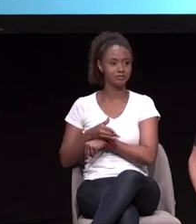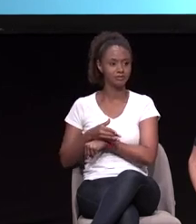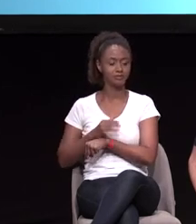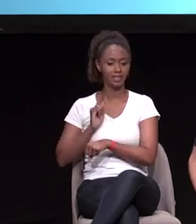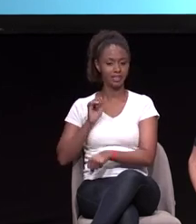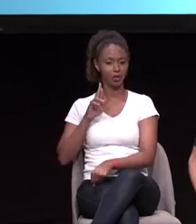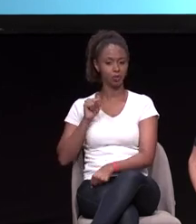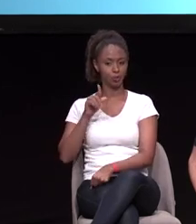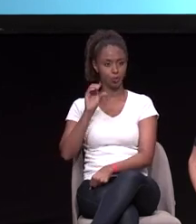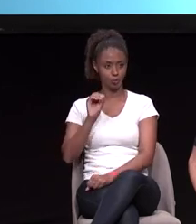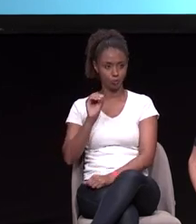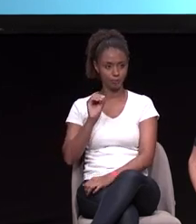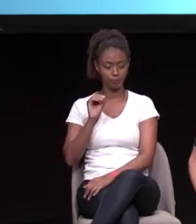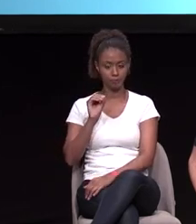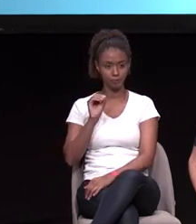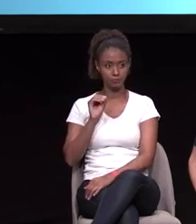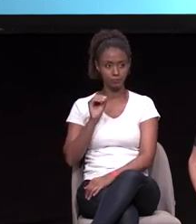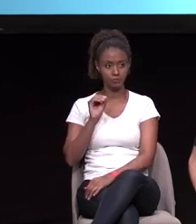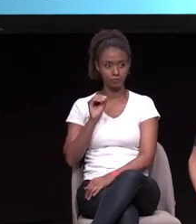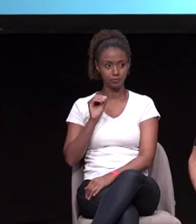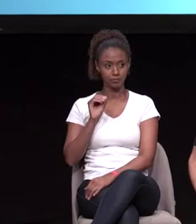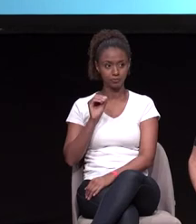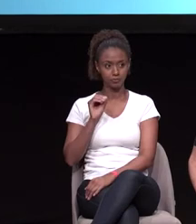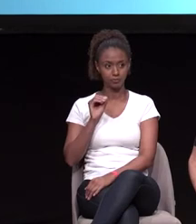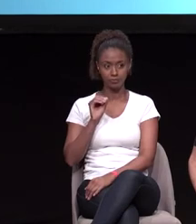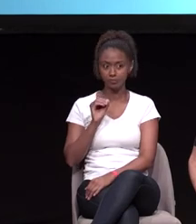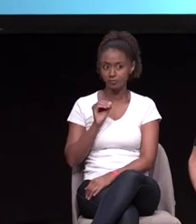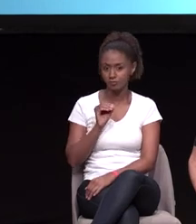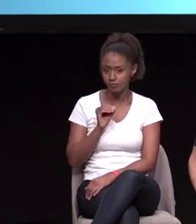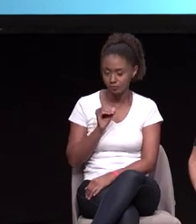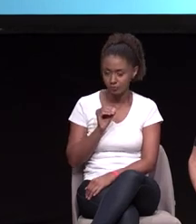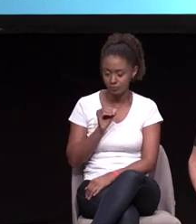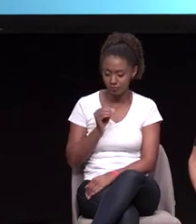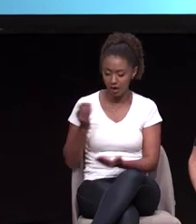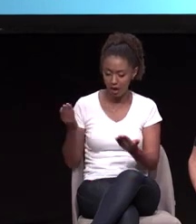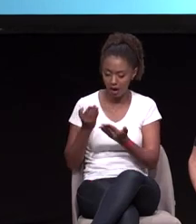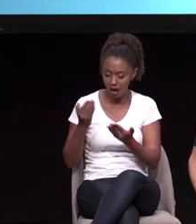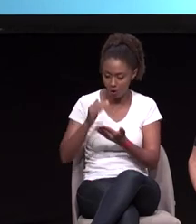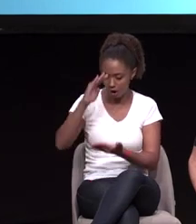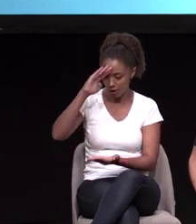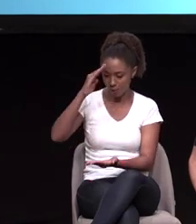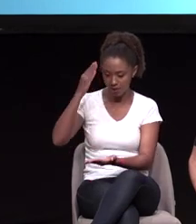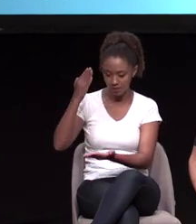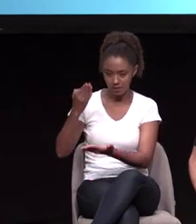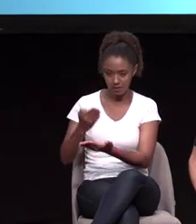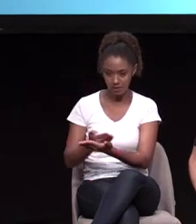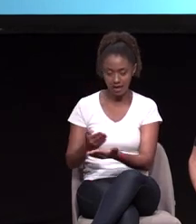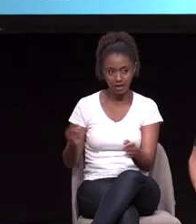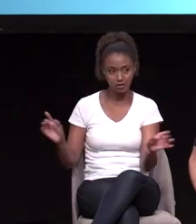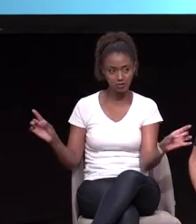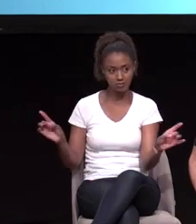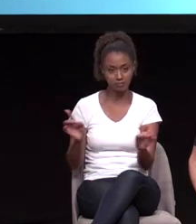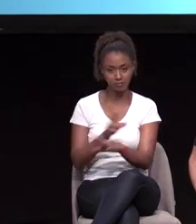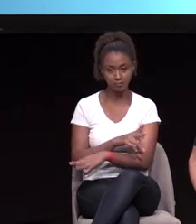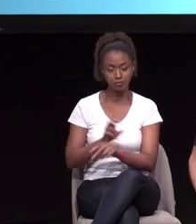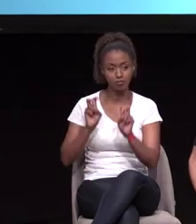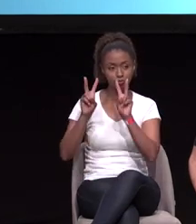pouco acaba de concluir uma tese sobre o problema das prisões